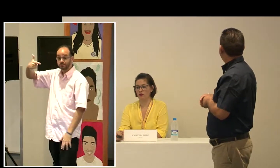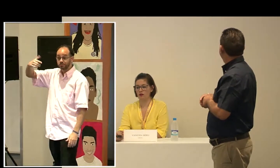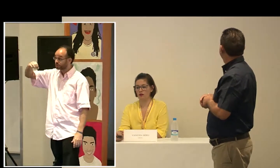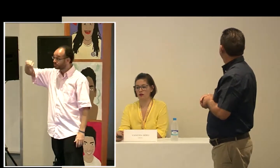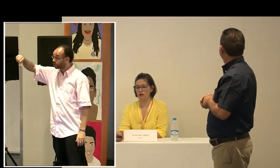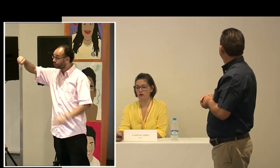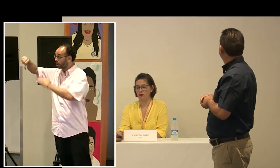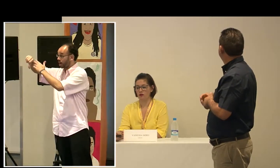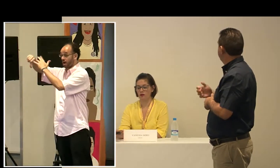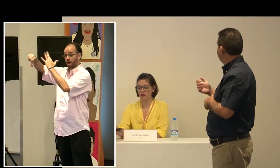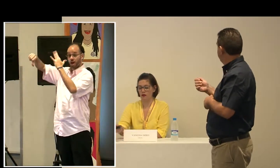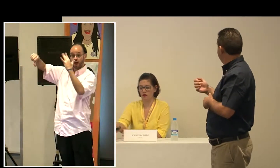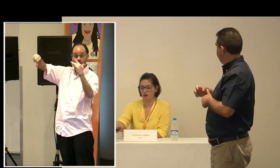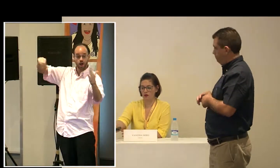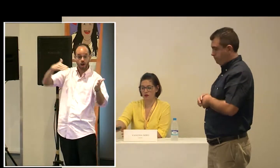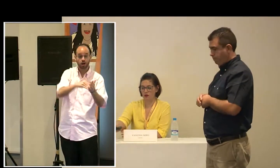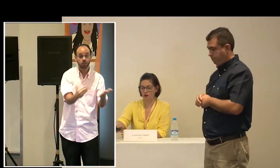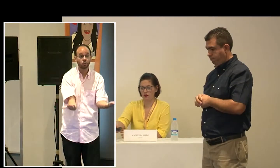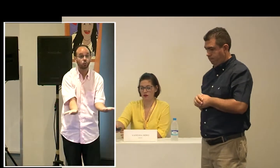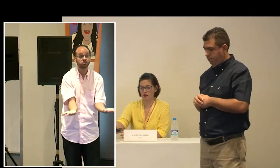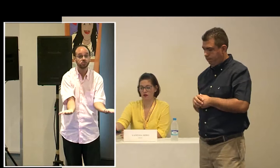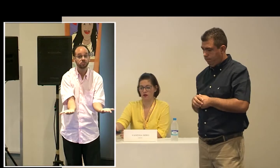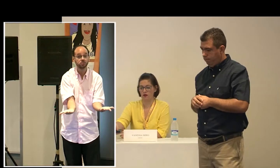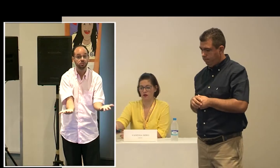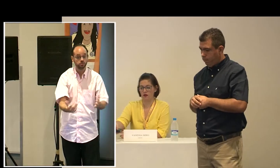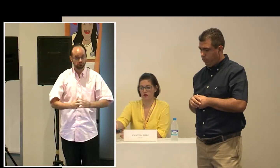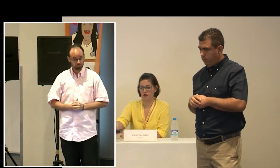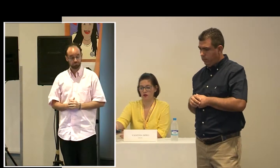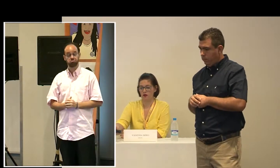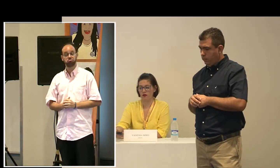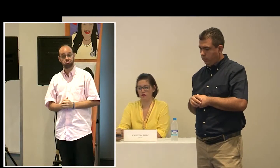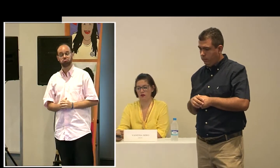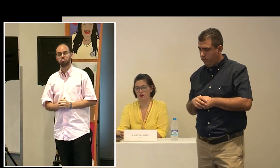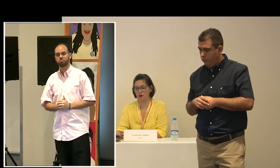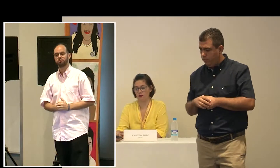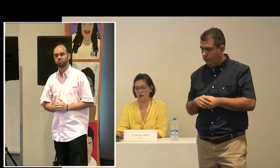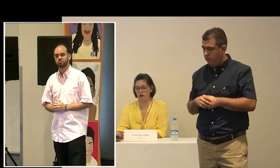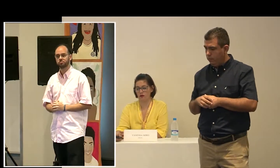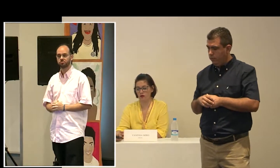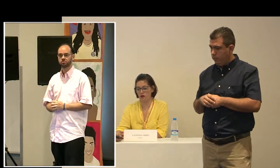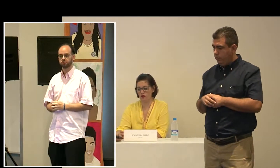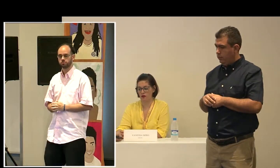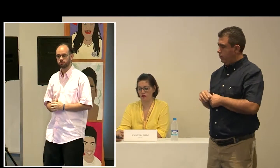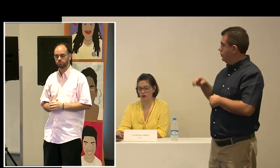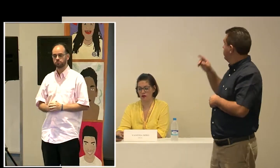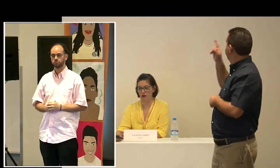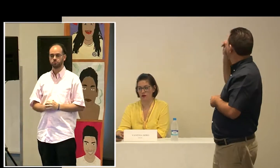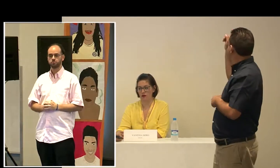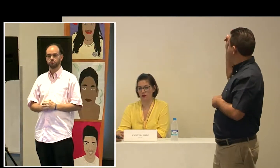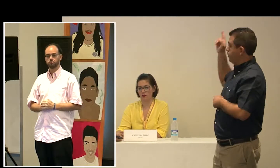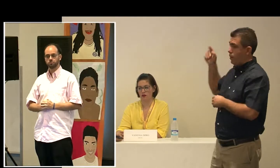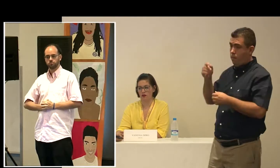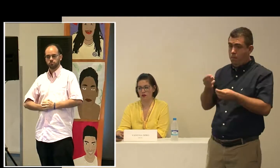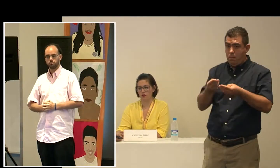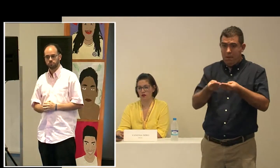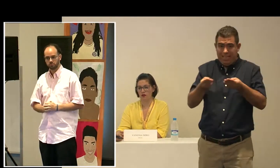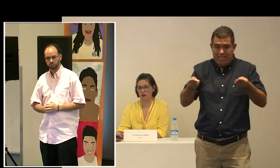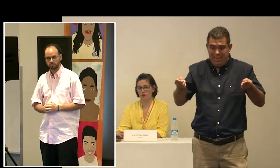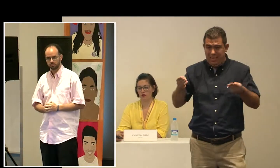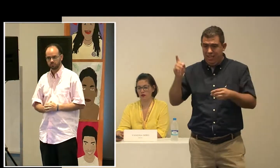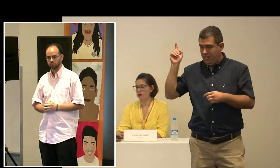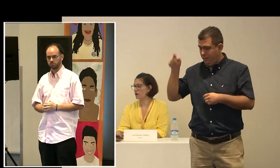e a Bolívia tem evoluído no que tange ao ensino surdo. E até hoje nós temos muitas conquistas graças a